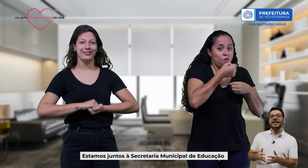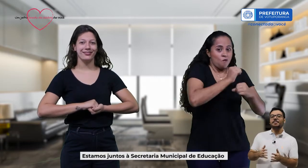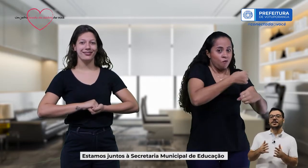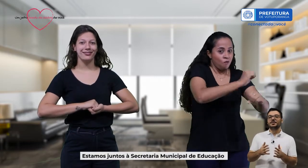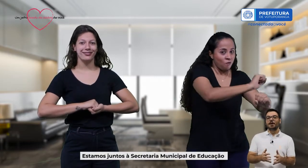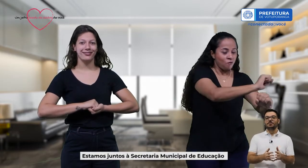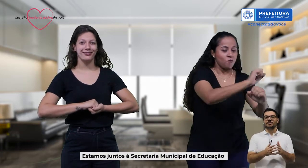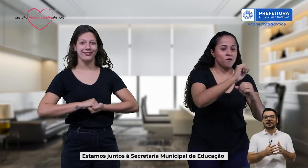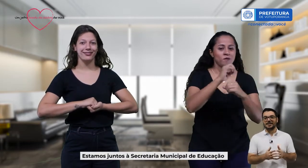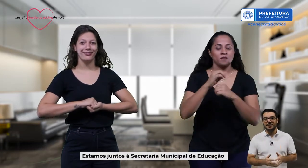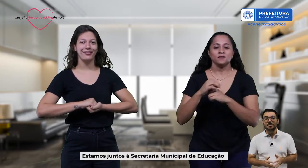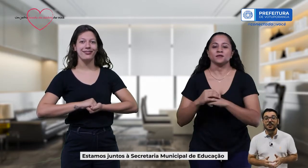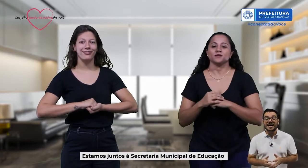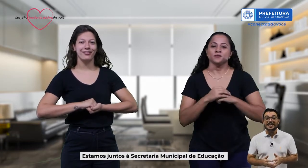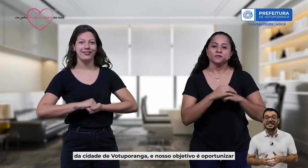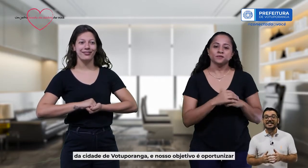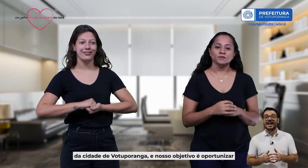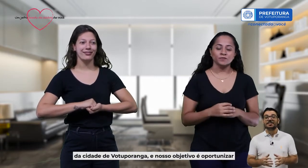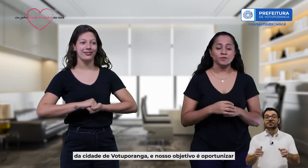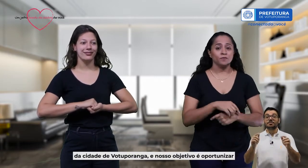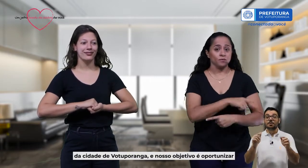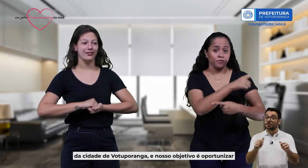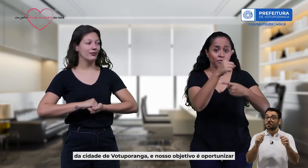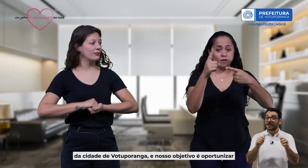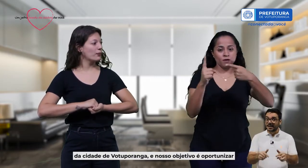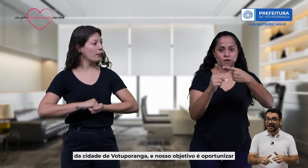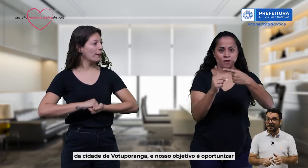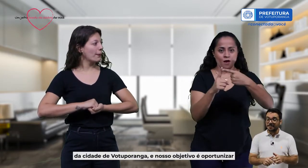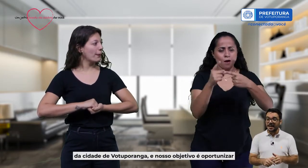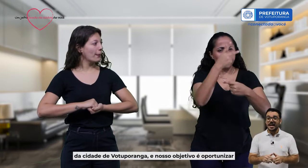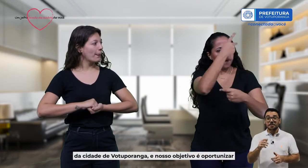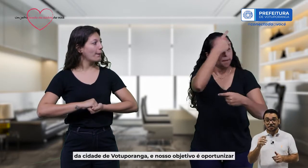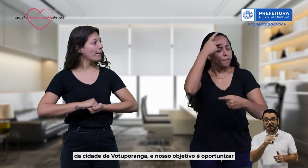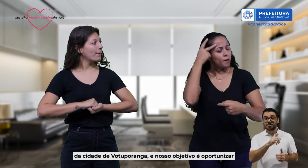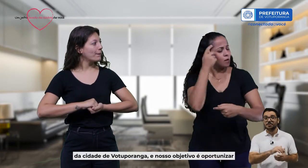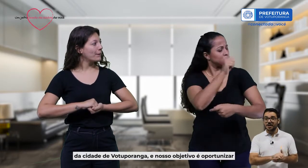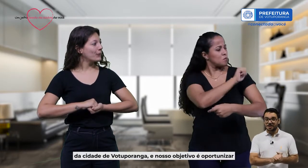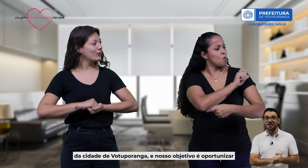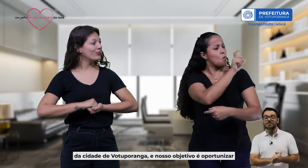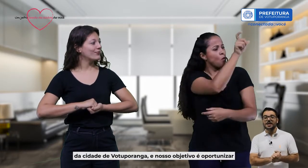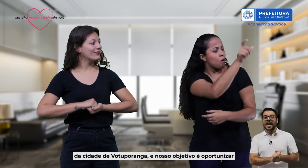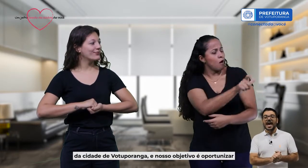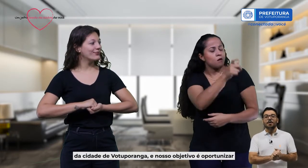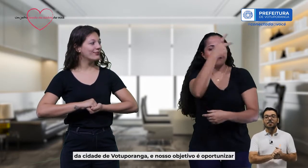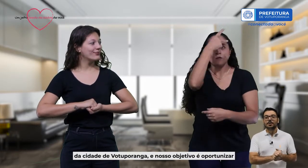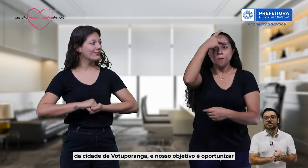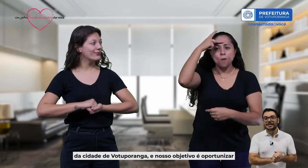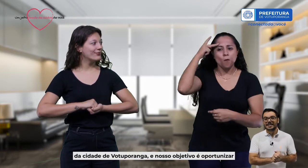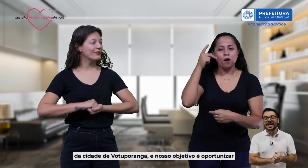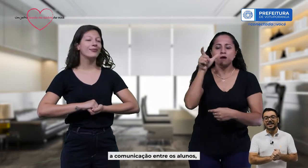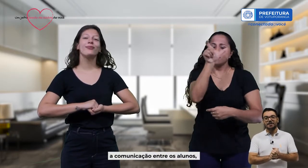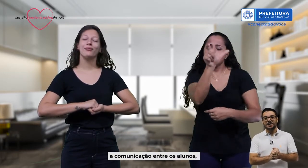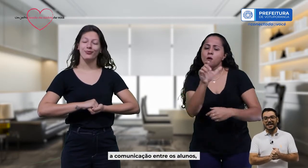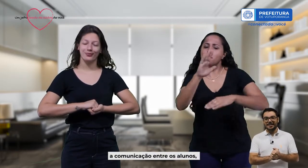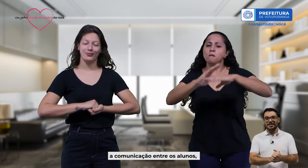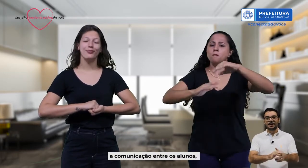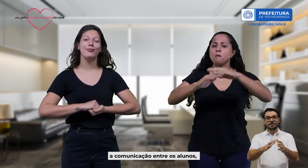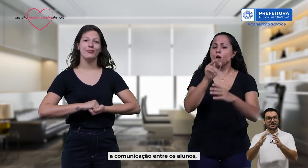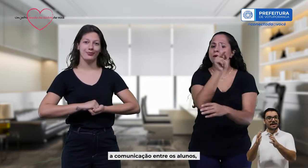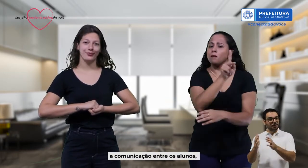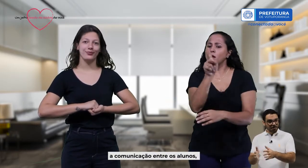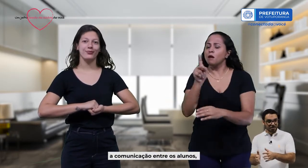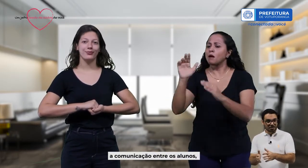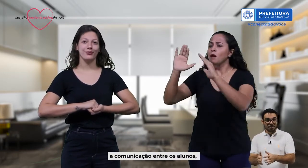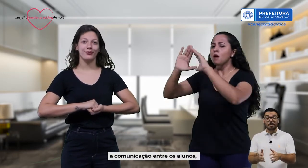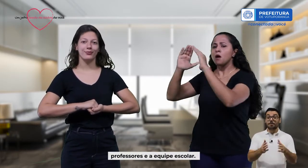Secretaria Municipal de Educação da cidade de Votuporanga. E o nosso objetivo é oportunizar a comunicação